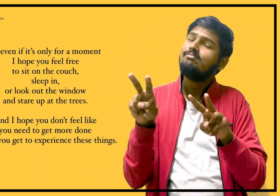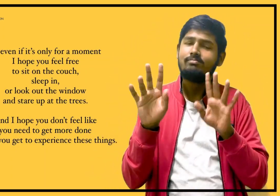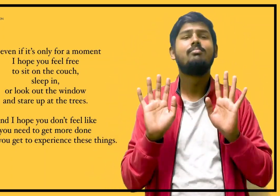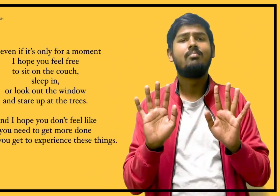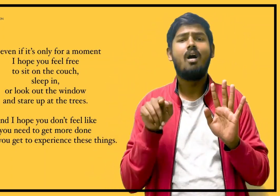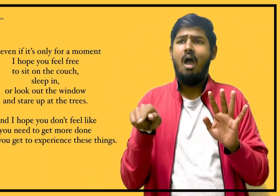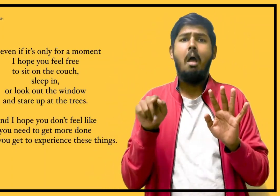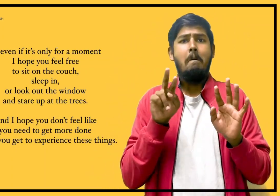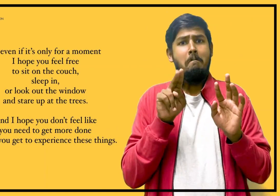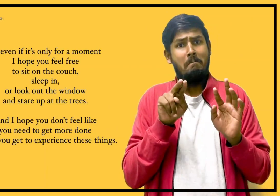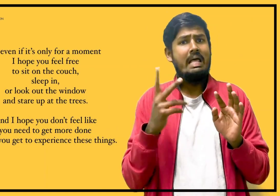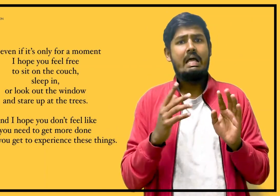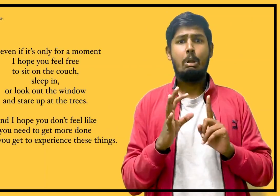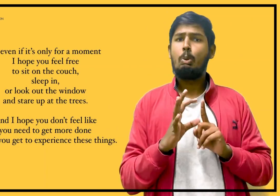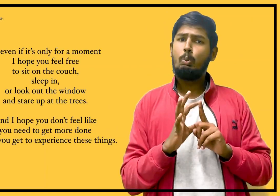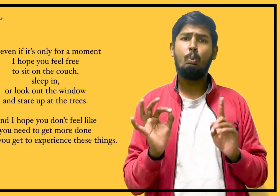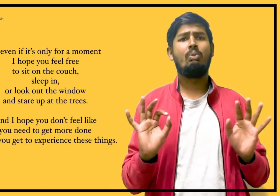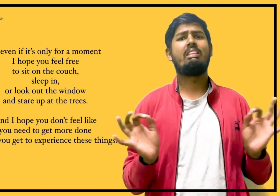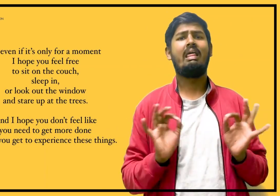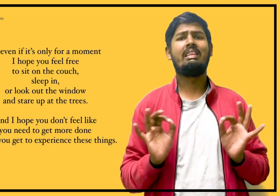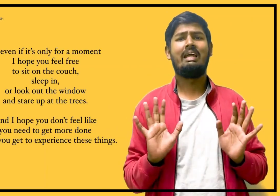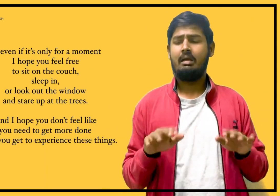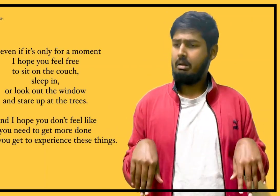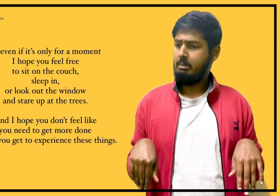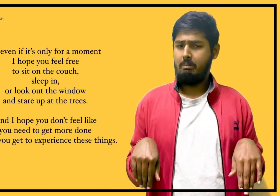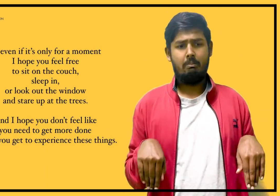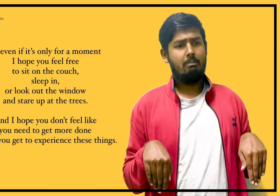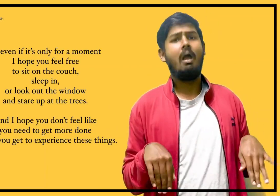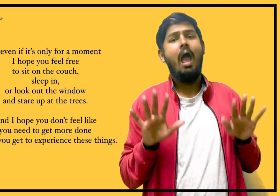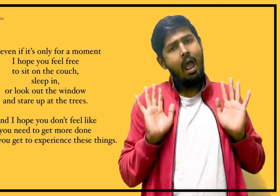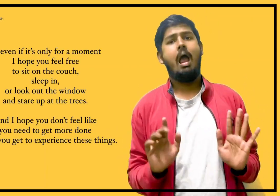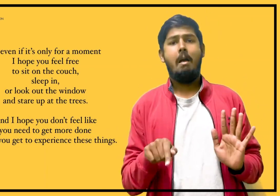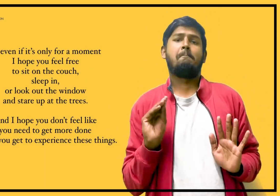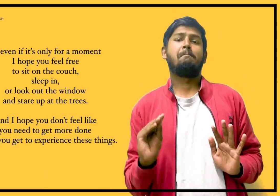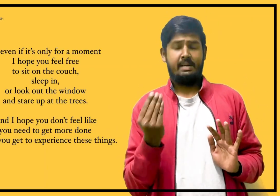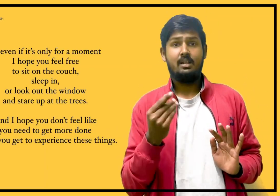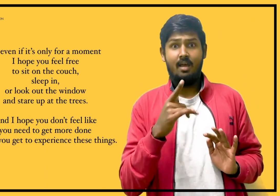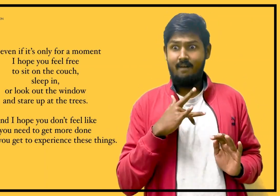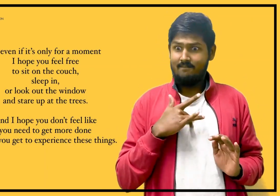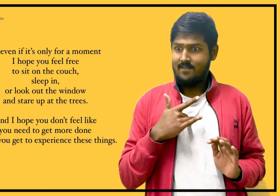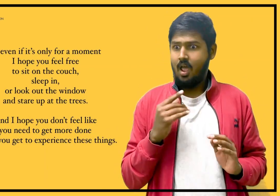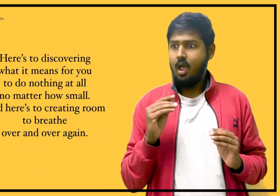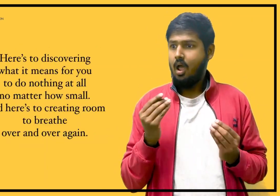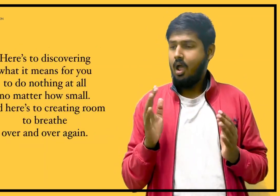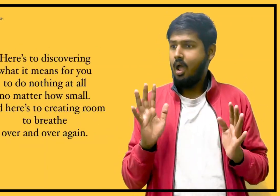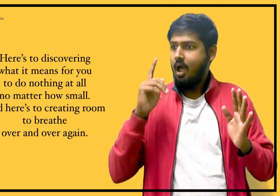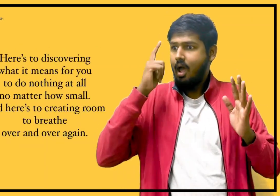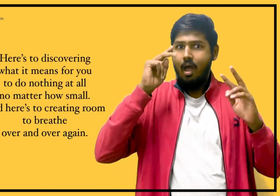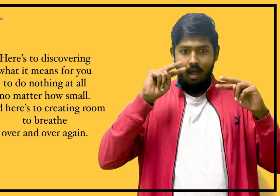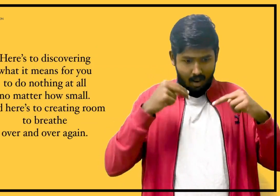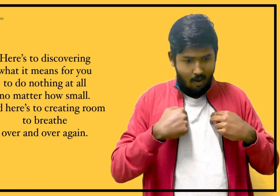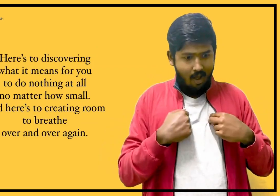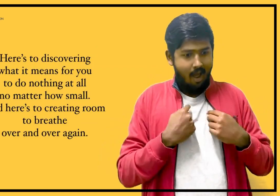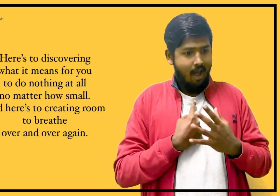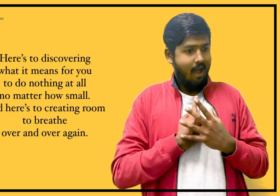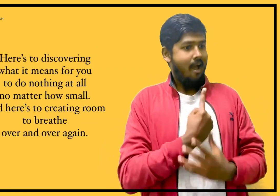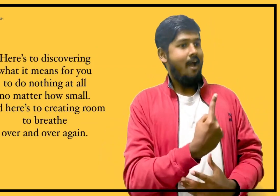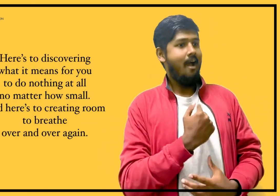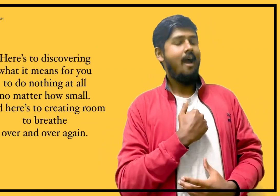हैं, आप कुछ पेड़ों को या पक्षियों को निहारना चाहते हैं, जिसको हम बोलते हैं हम कुछ भी नहीं कर रहे हैं, डू नथिंग, जिससे आप देख